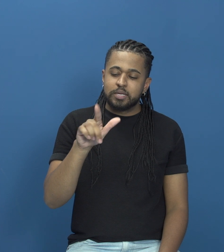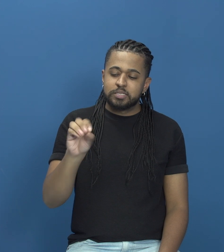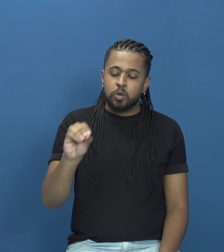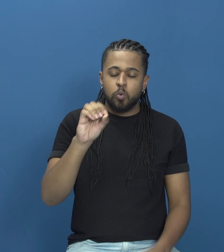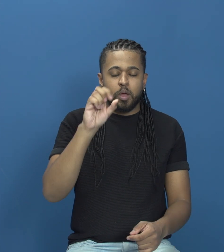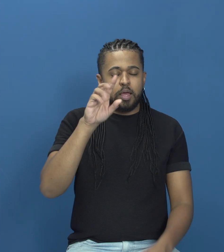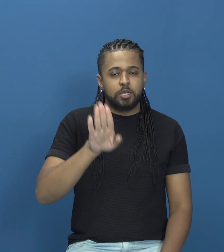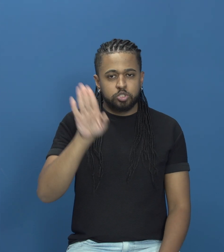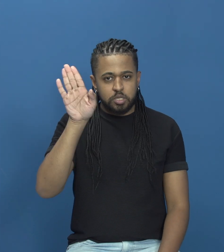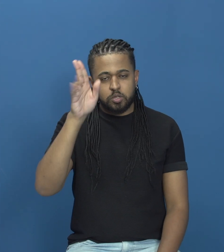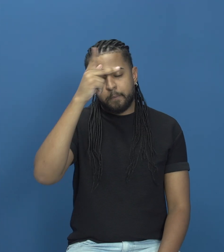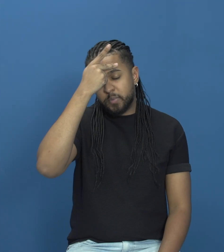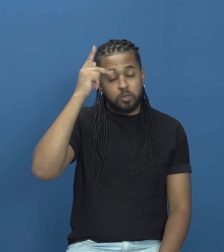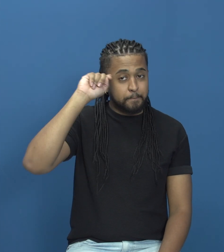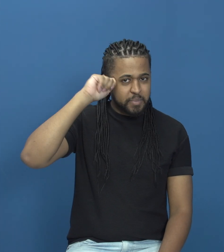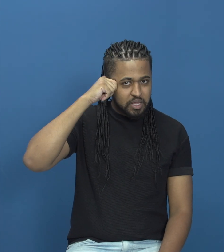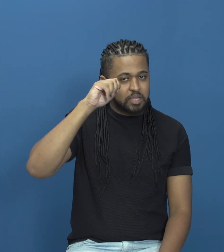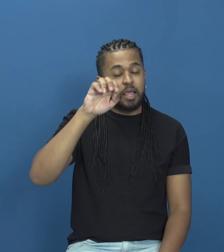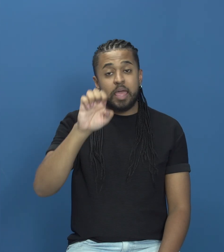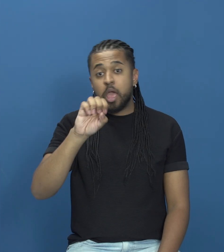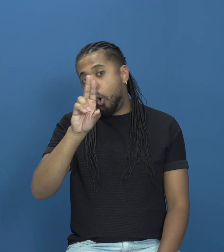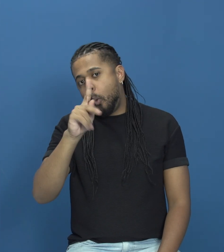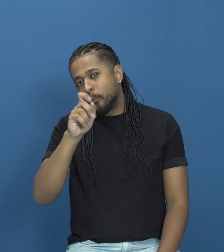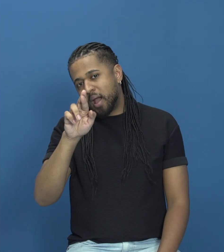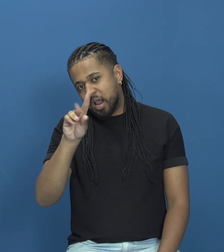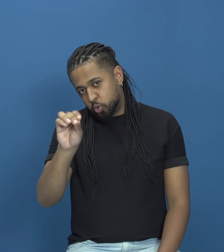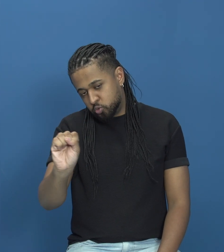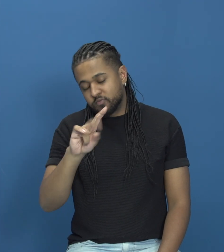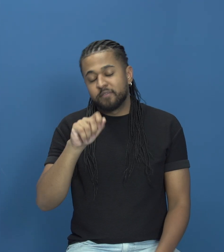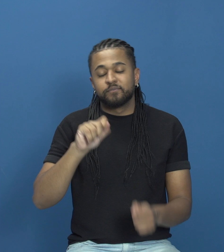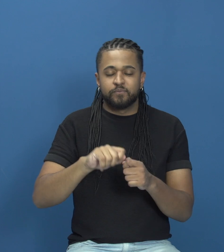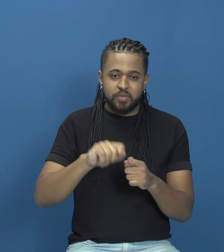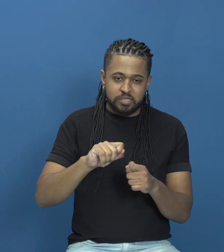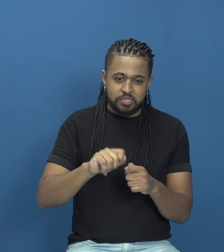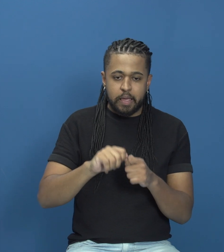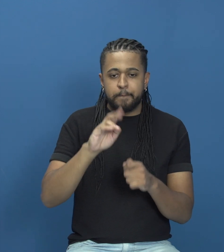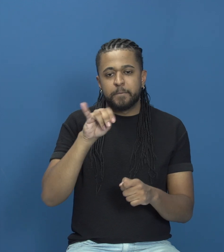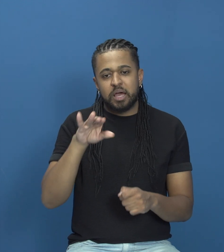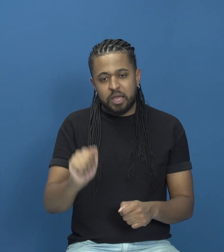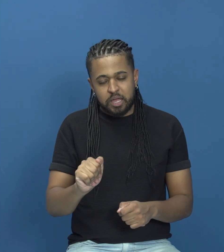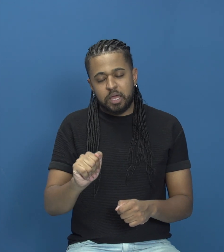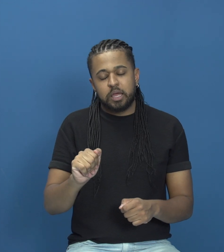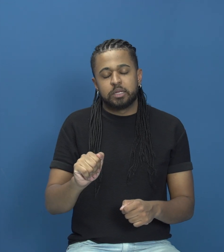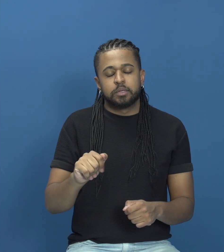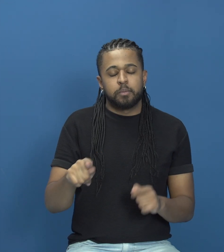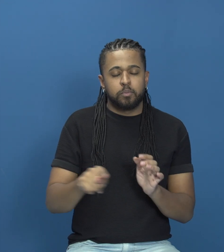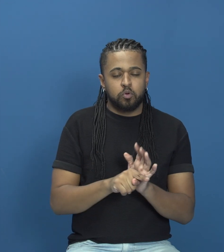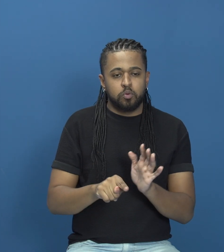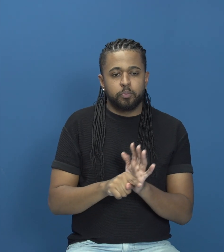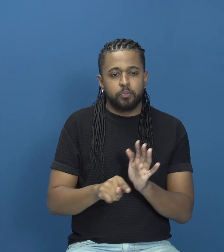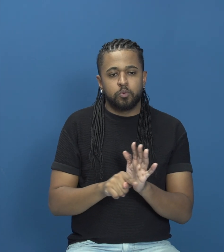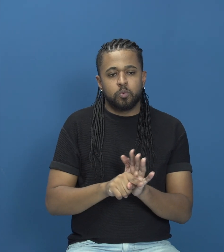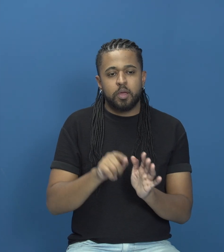e candidatas pretos e ou pardos será realizada pela banca de validação da